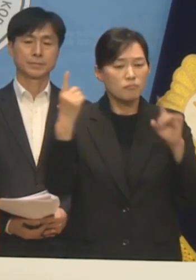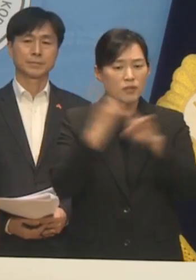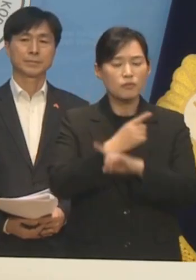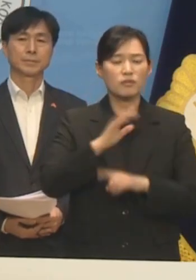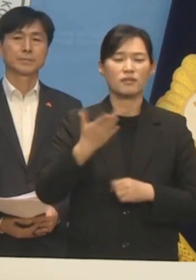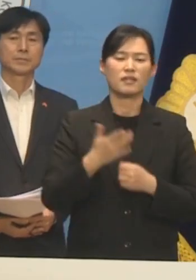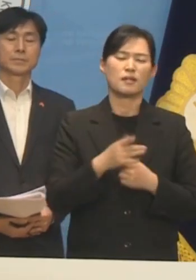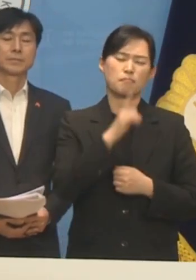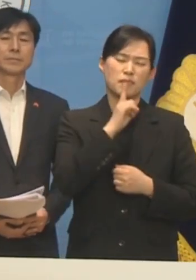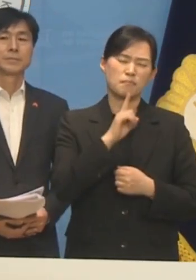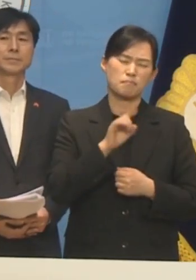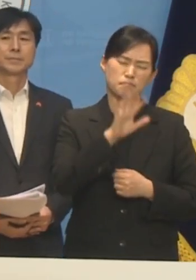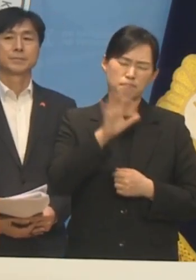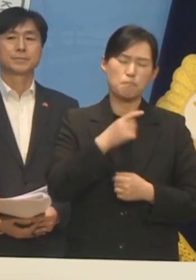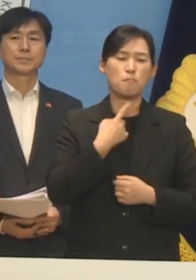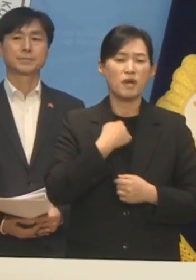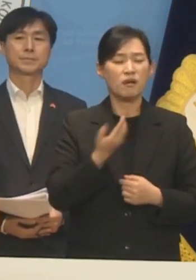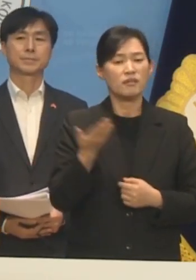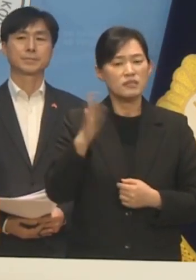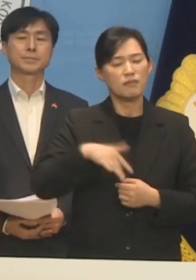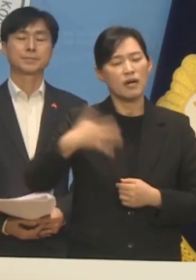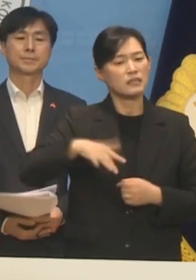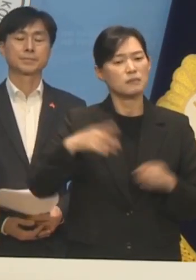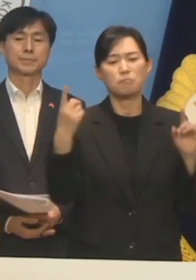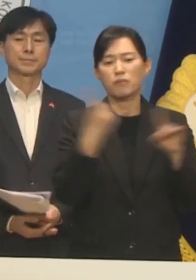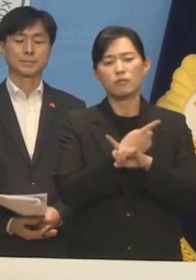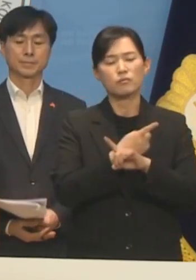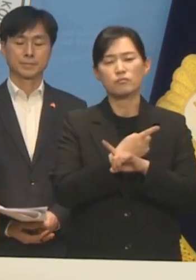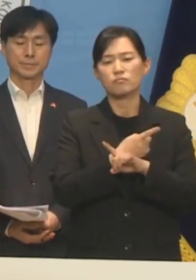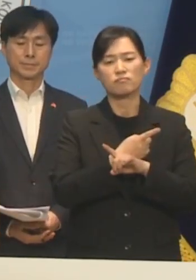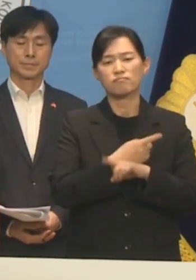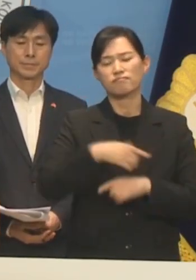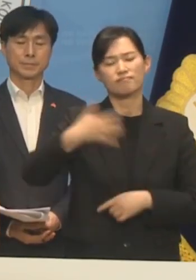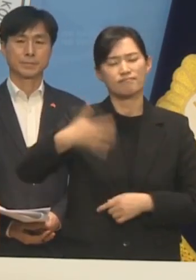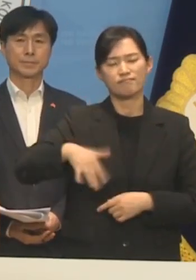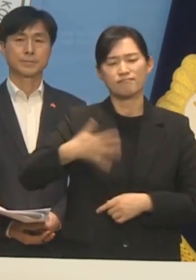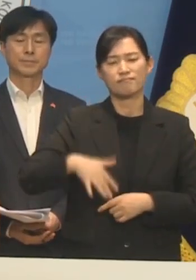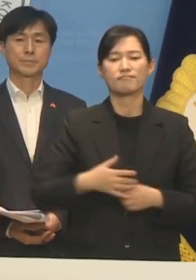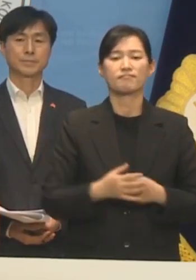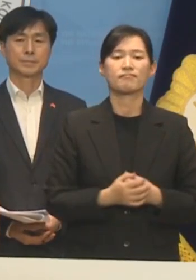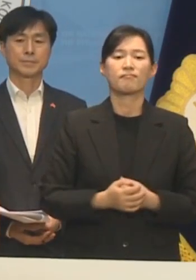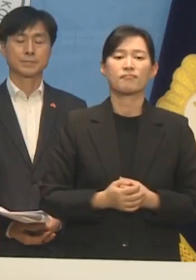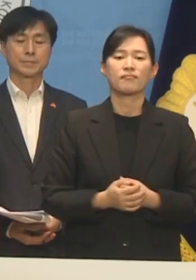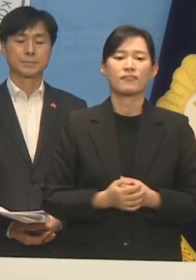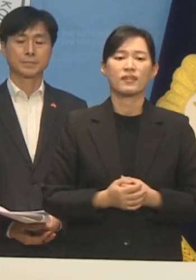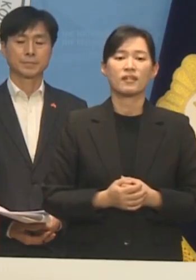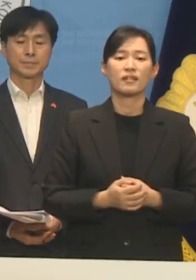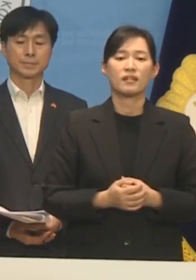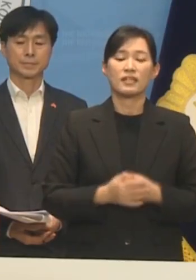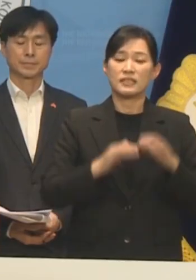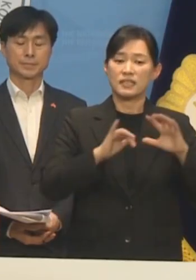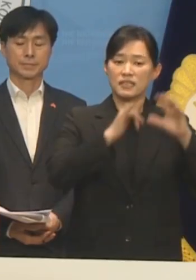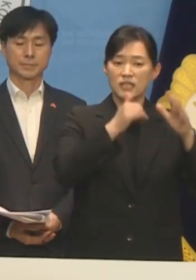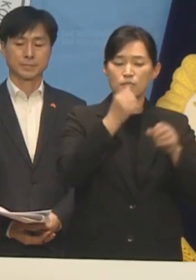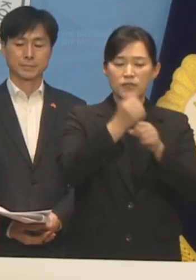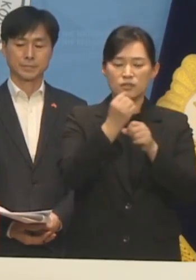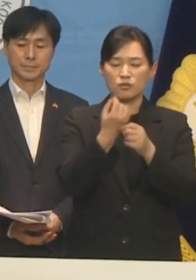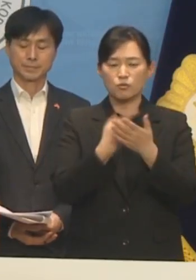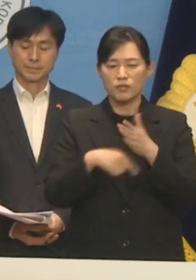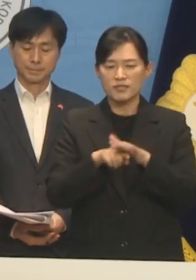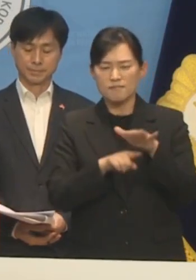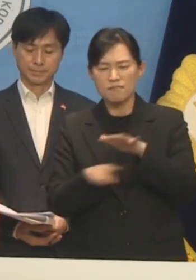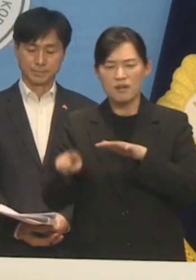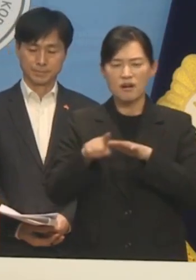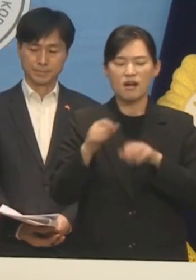한다 수없이 말해왔지만 아직도 달라진 대한민국을 만들지 못했습니다. 그런 세상을 만드는 데 앞장서야